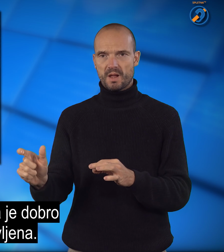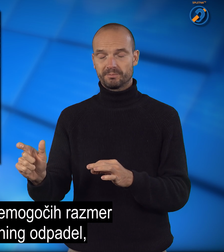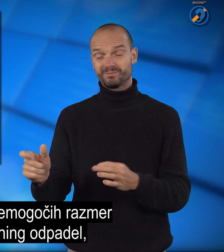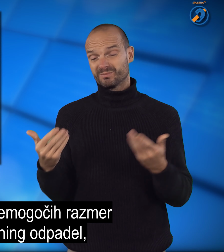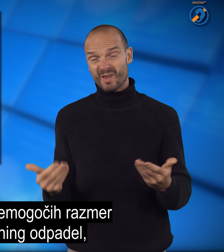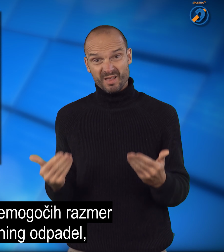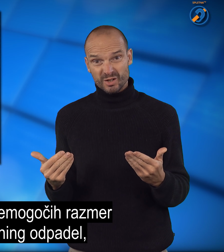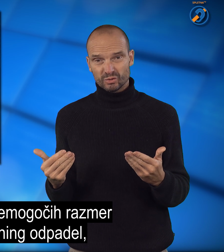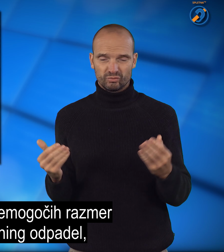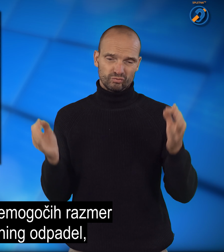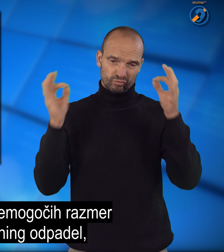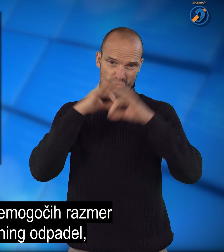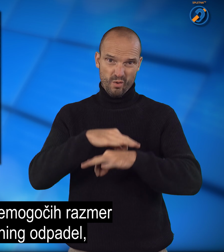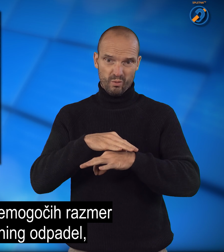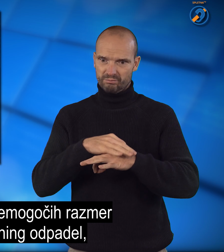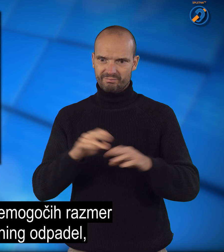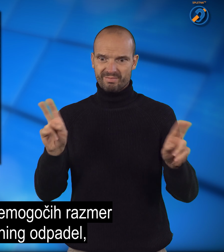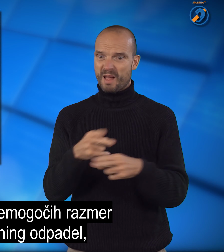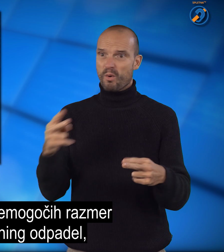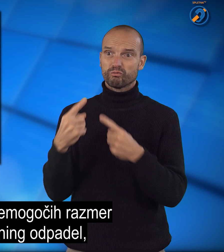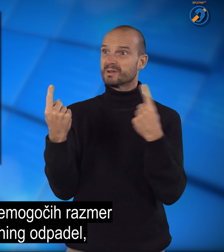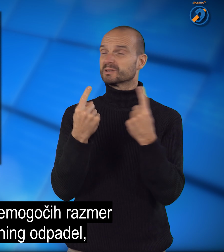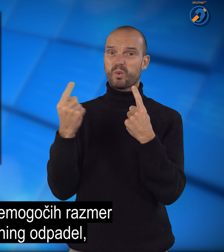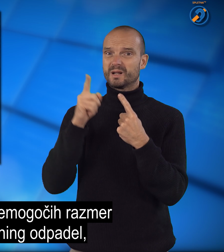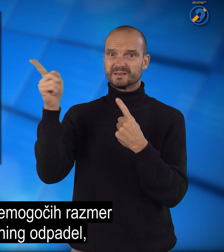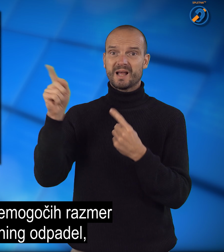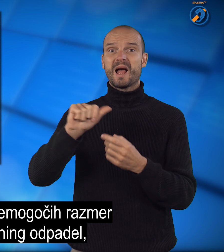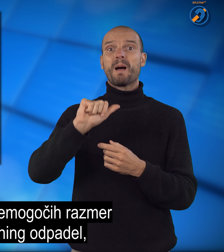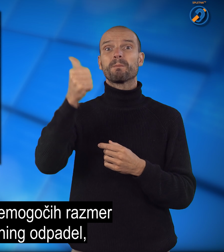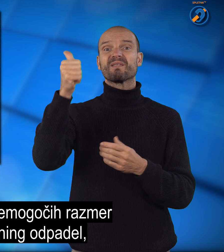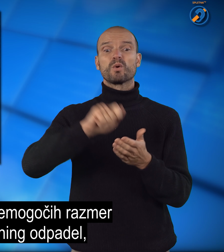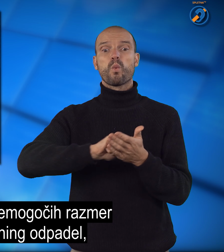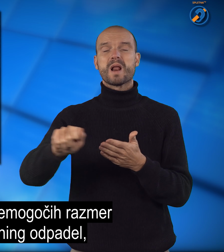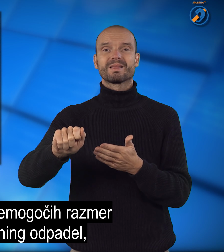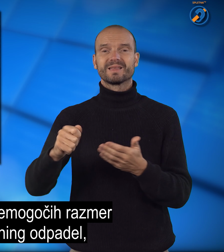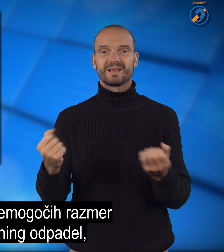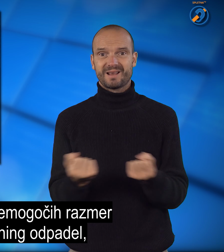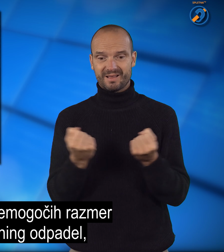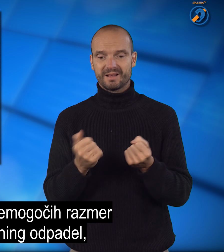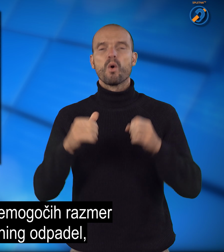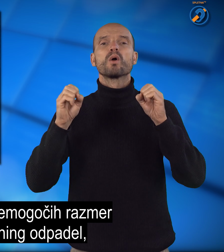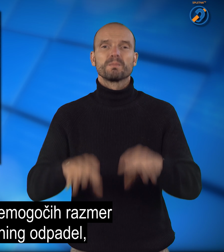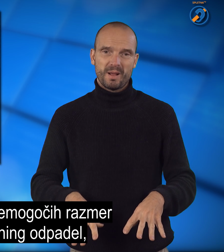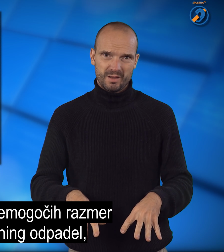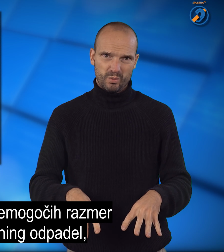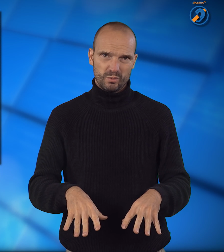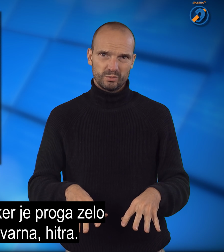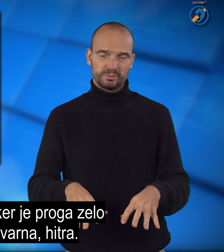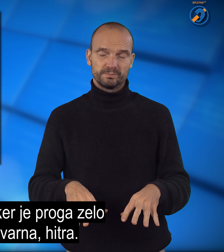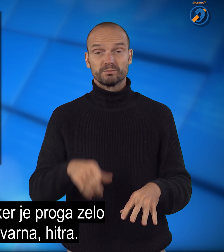Danes je na žalost zaradi nemogočih razmer prvi uradni trening odpadel, kar je